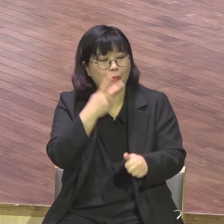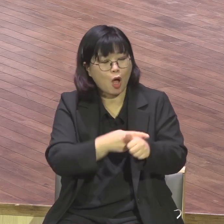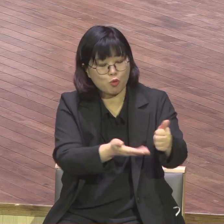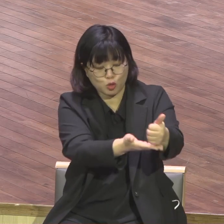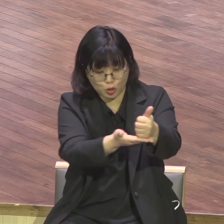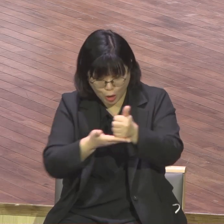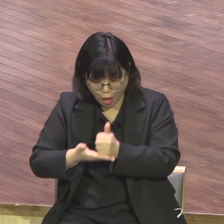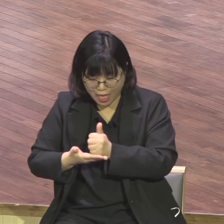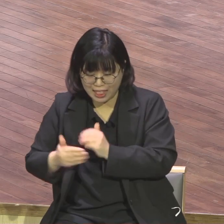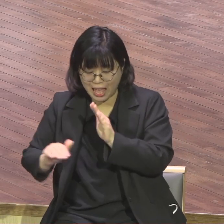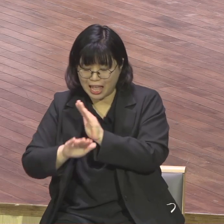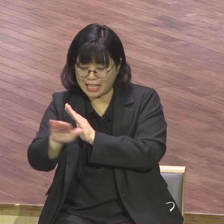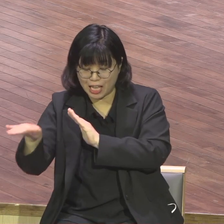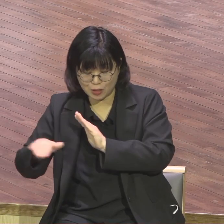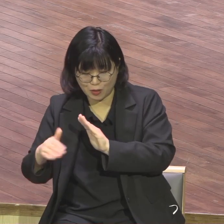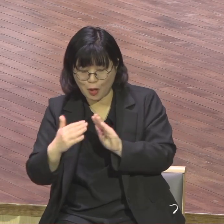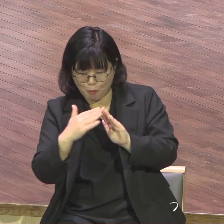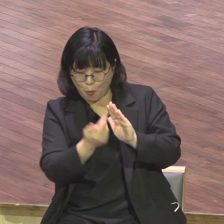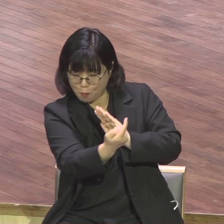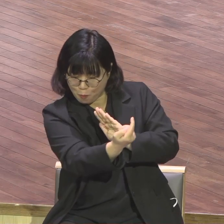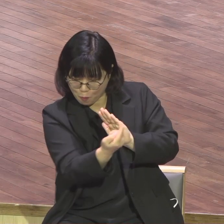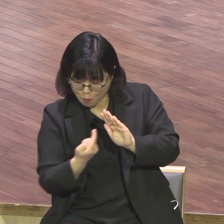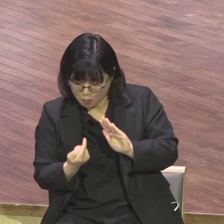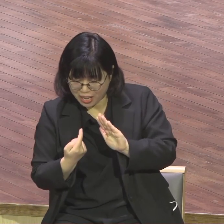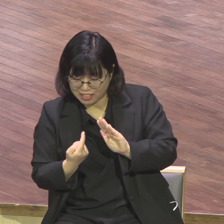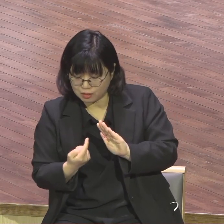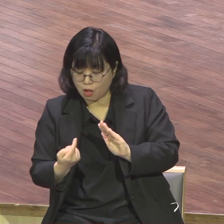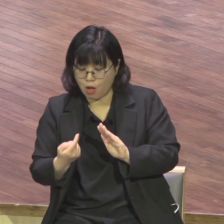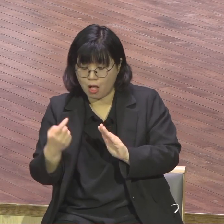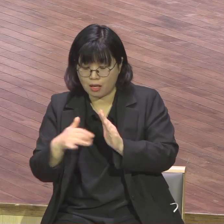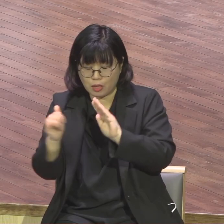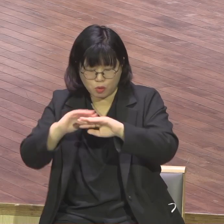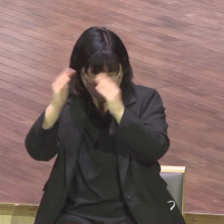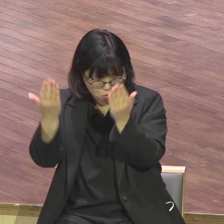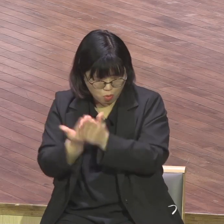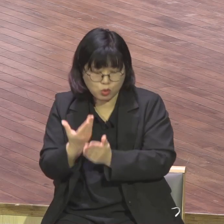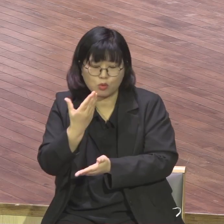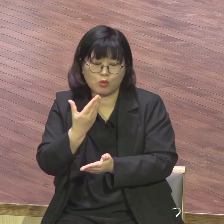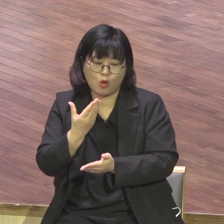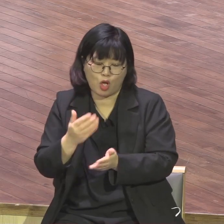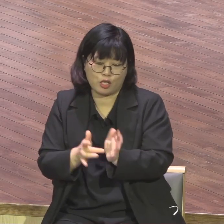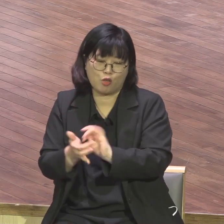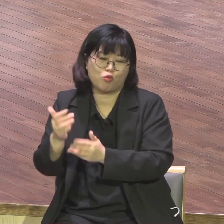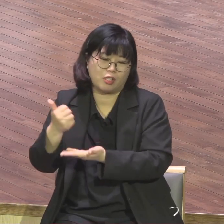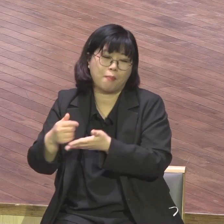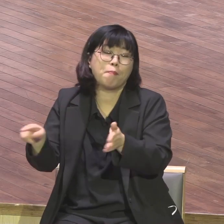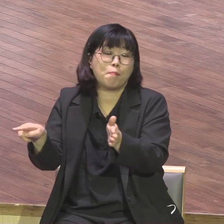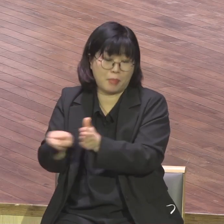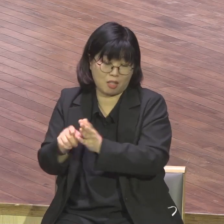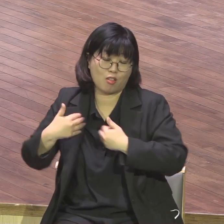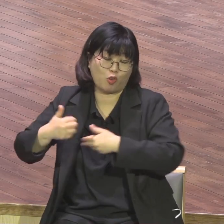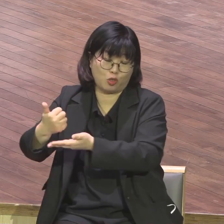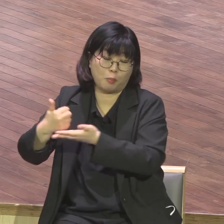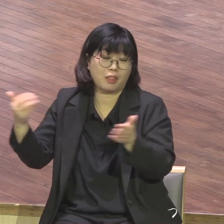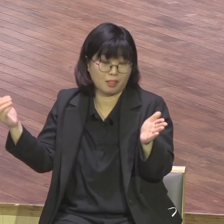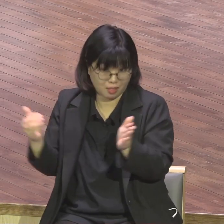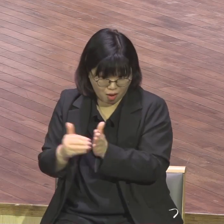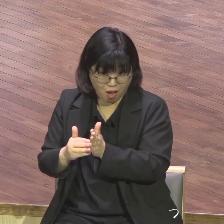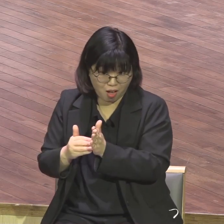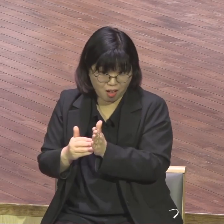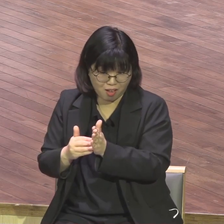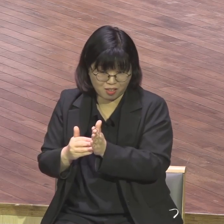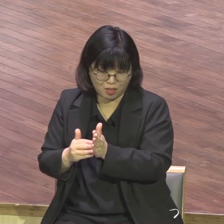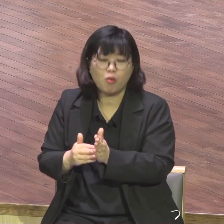복음을 전해가지고, 자, 다 예수 믿게 되니까, 자, 그래서 루디아,